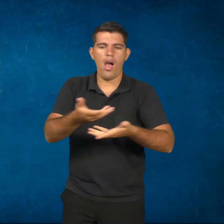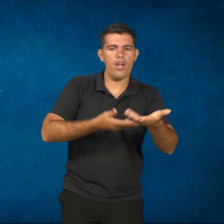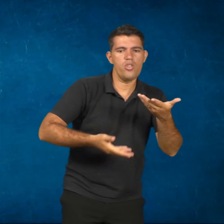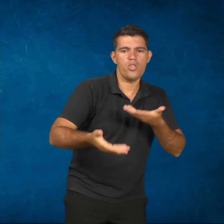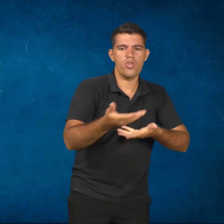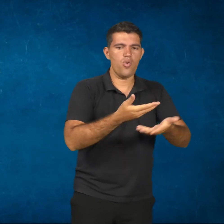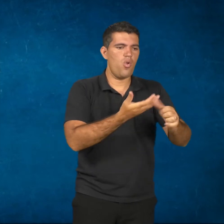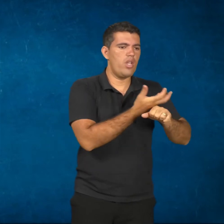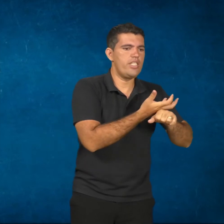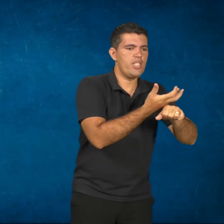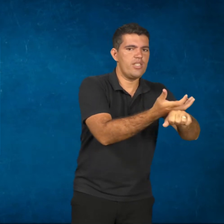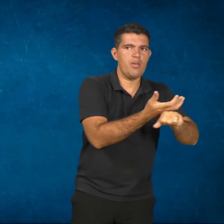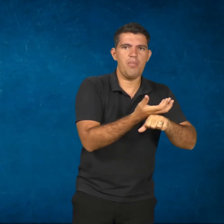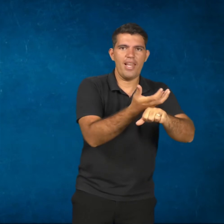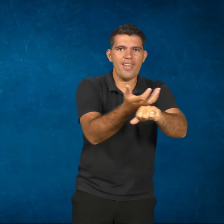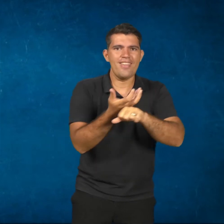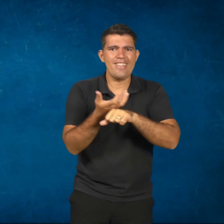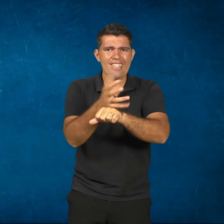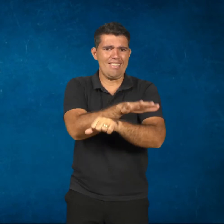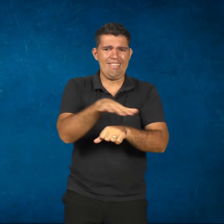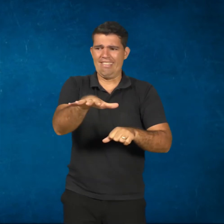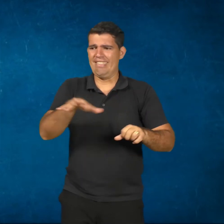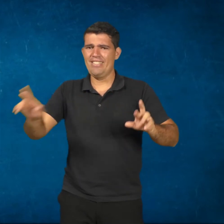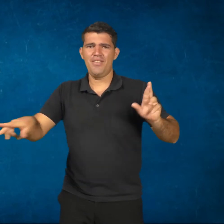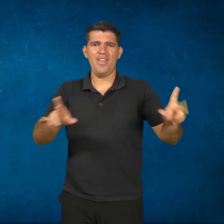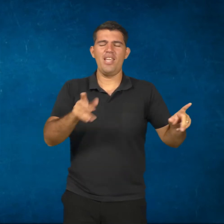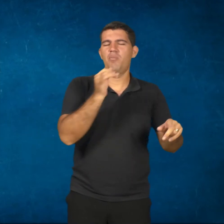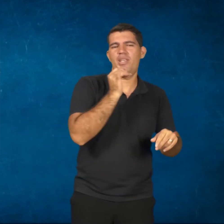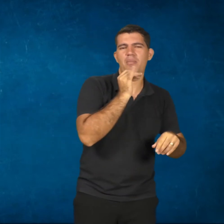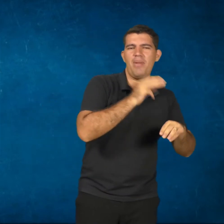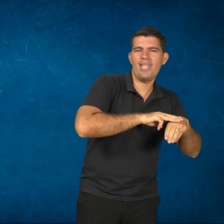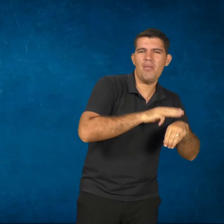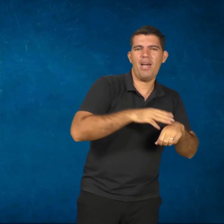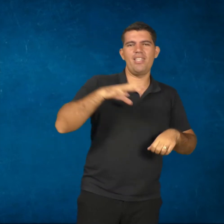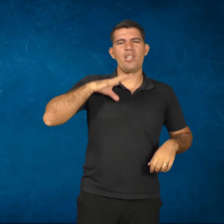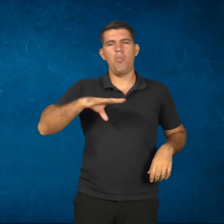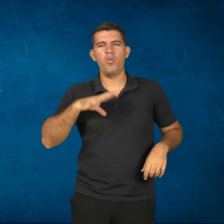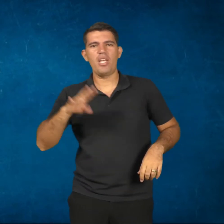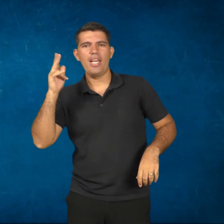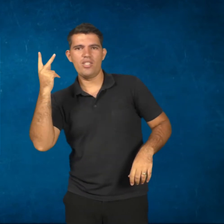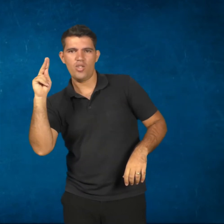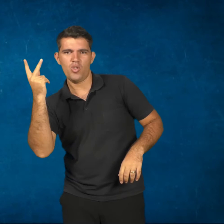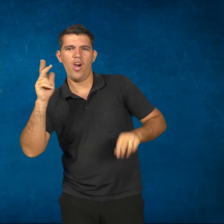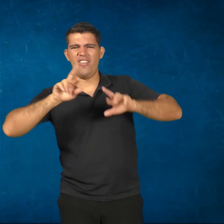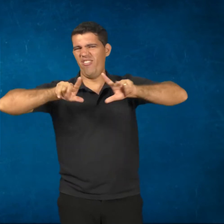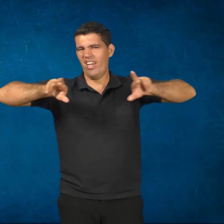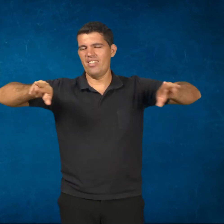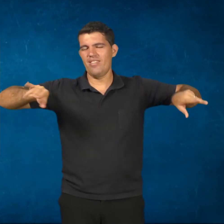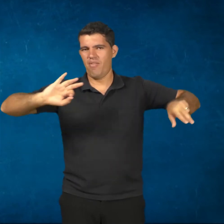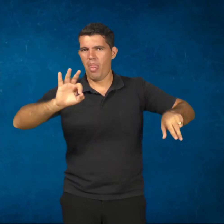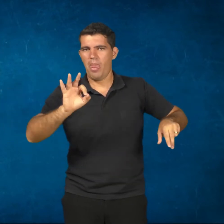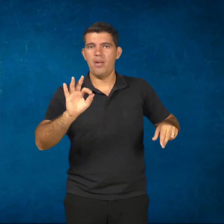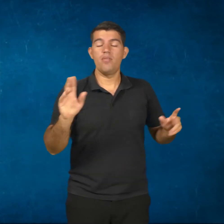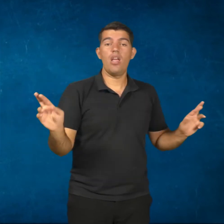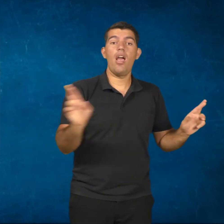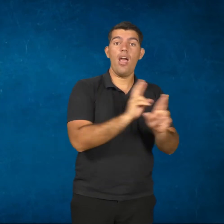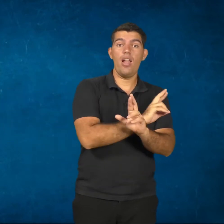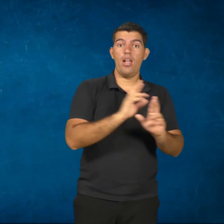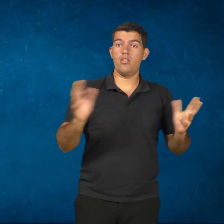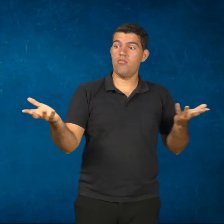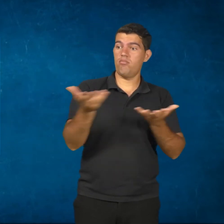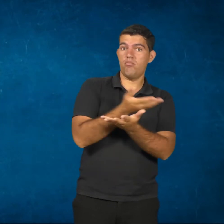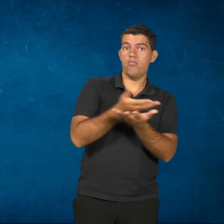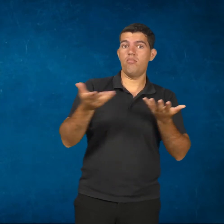campos disciplinares, diferentes campos de saber, como a matemática, o português, a história e assim por diante, com as